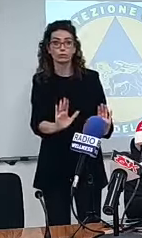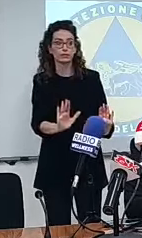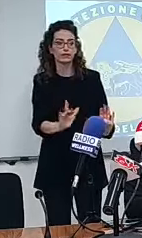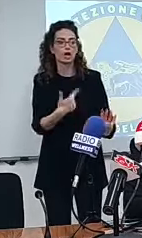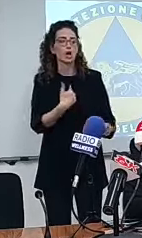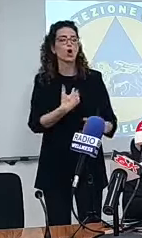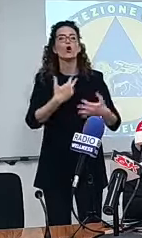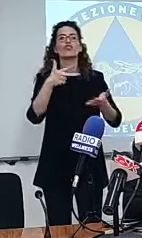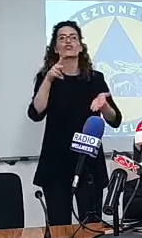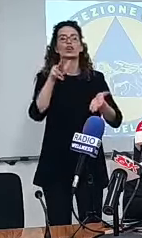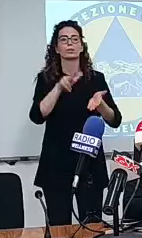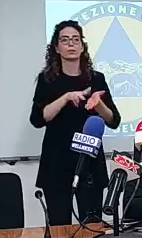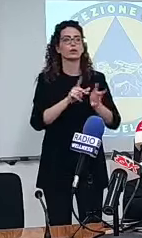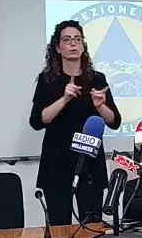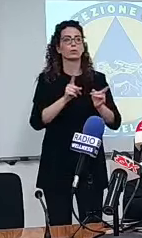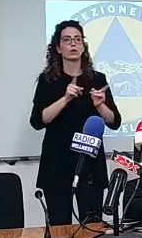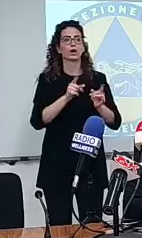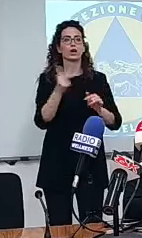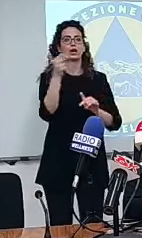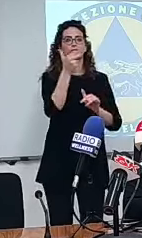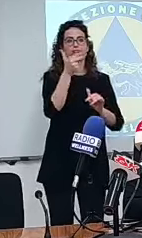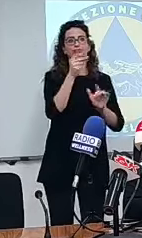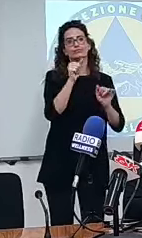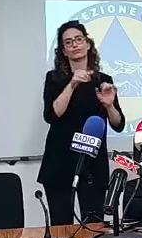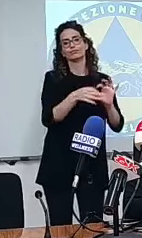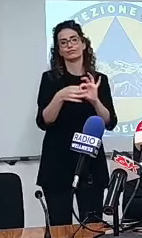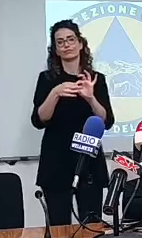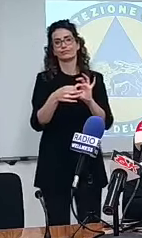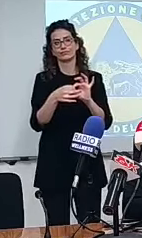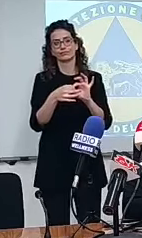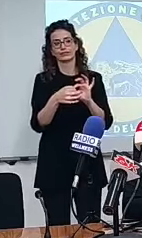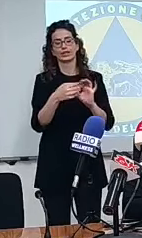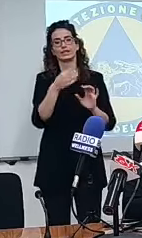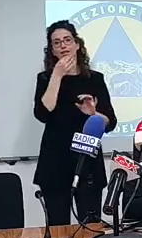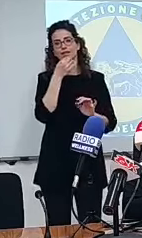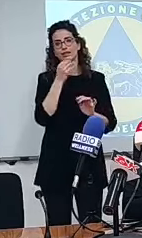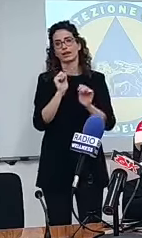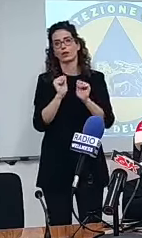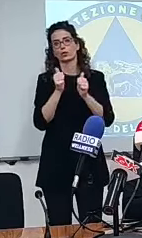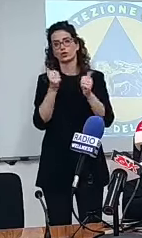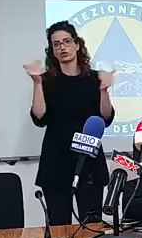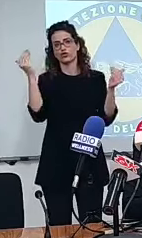È confermato che si trascina l'orario, quindi 23